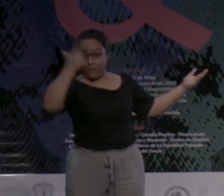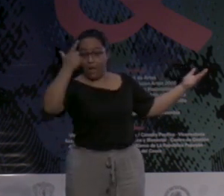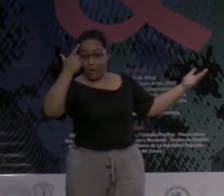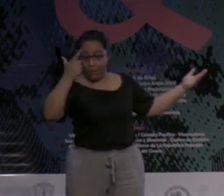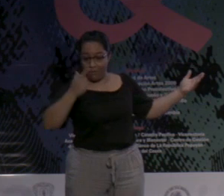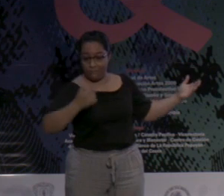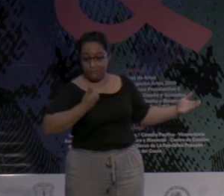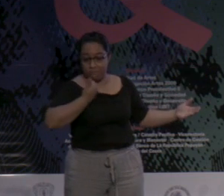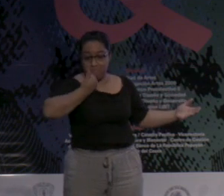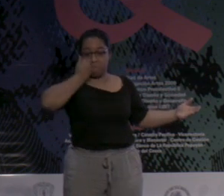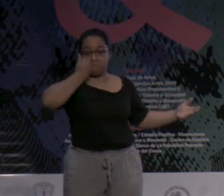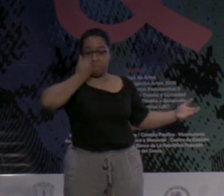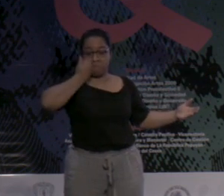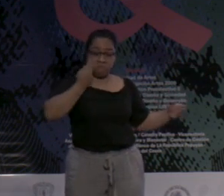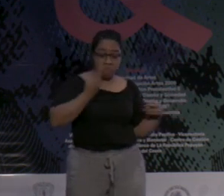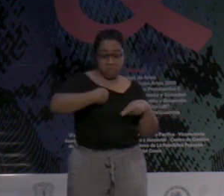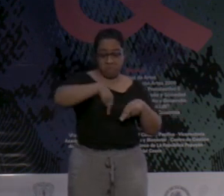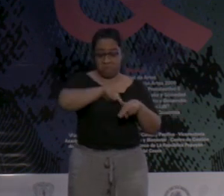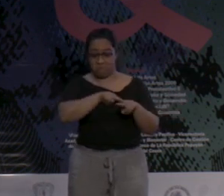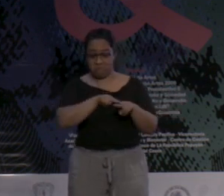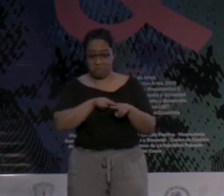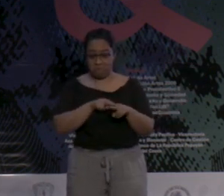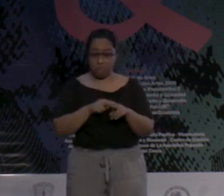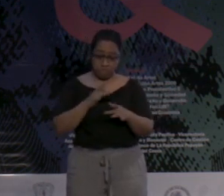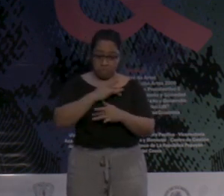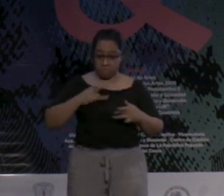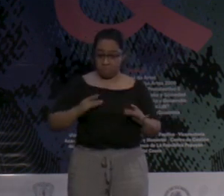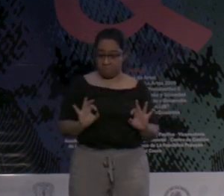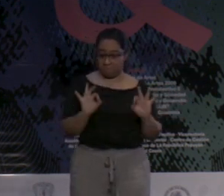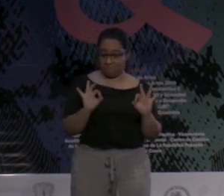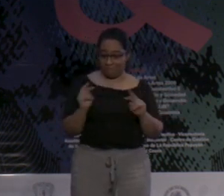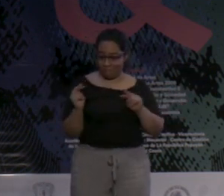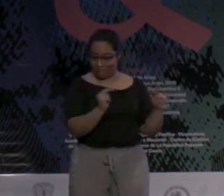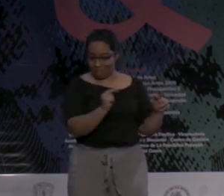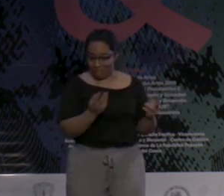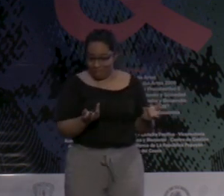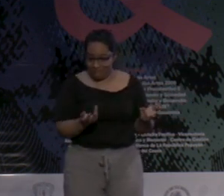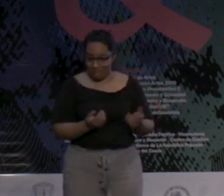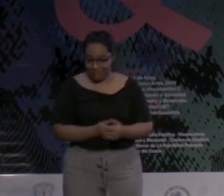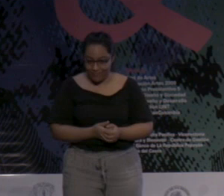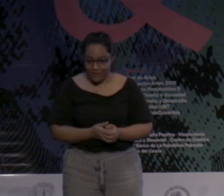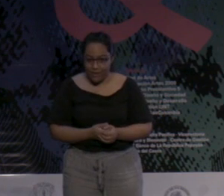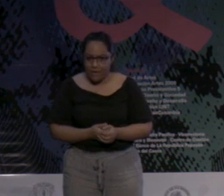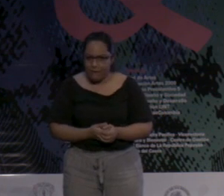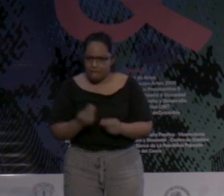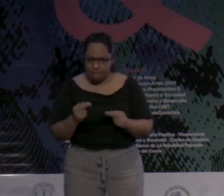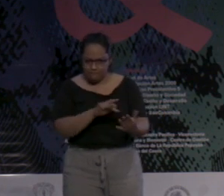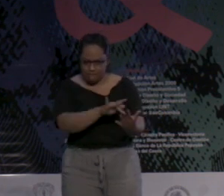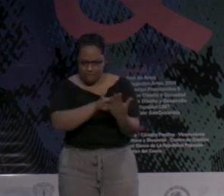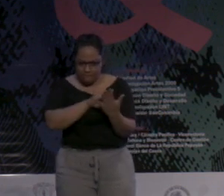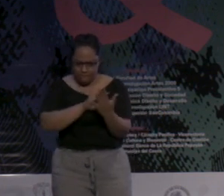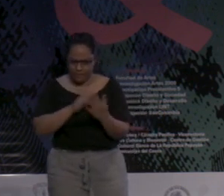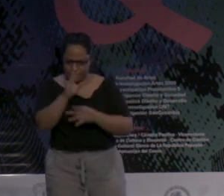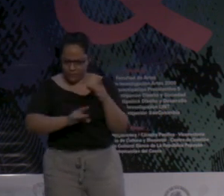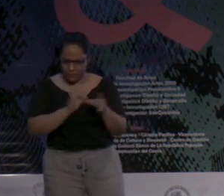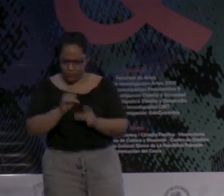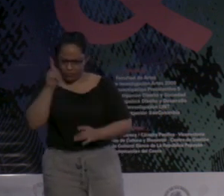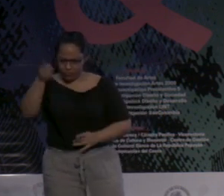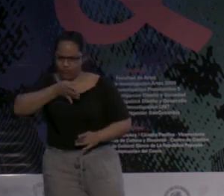adulto, heteronormado, sano, que mostraría, si esta es la perfección que vio